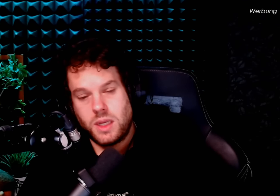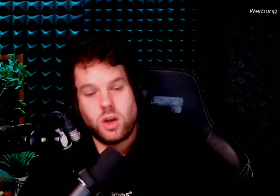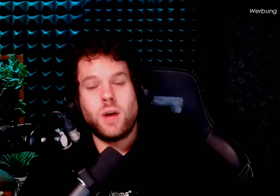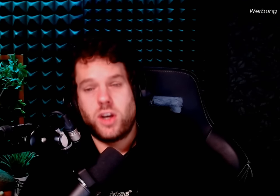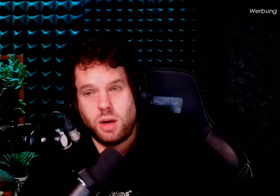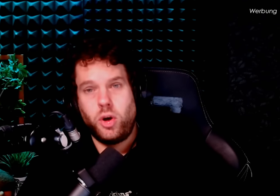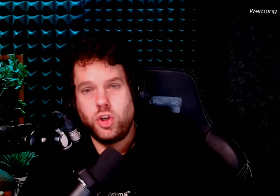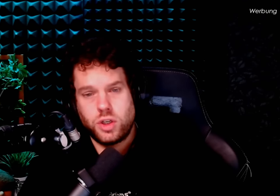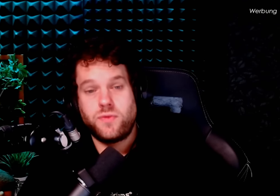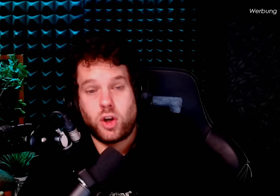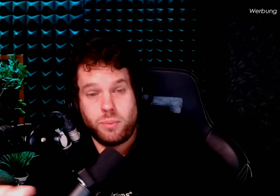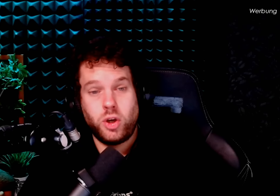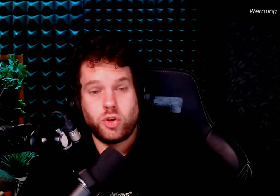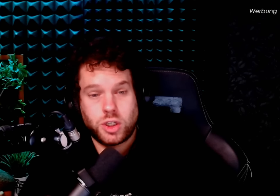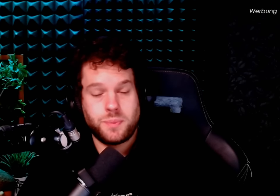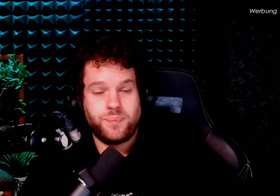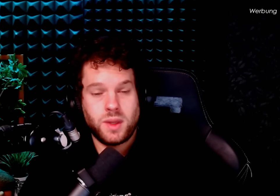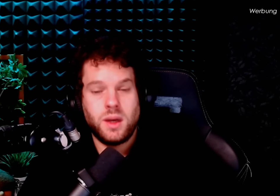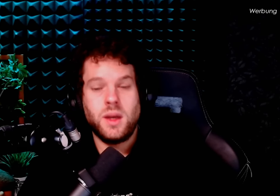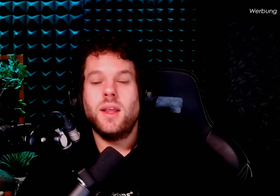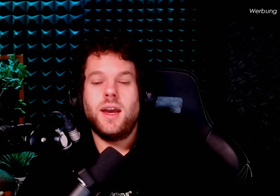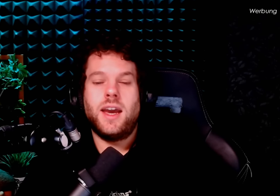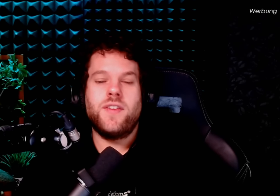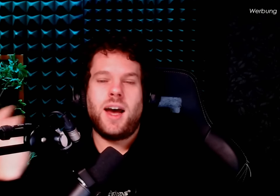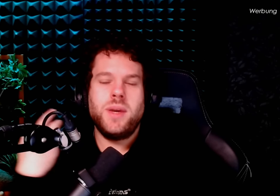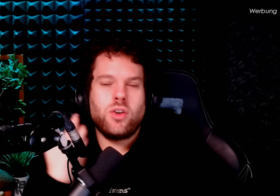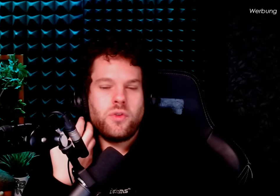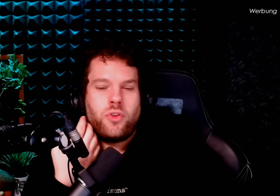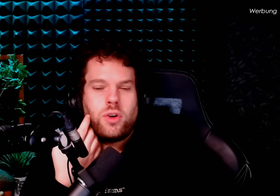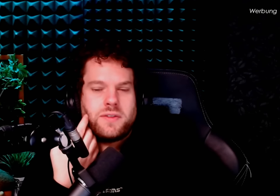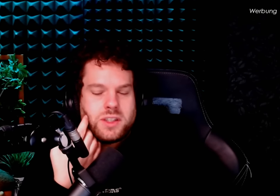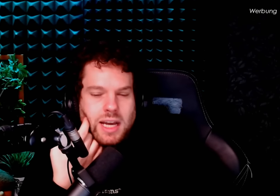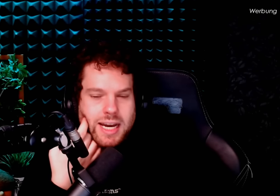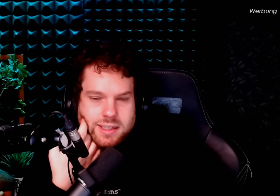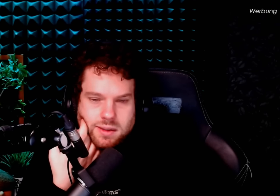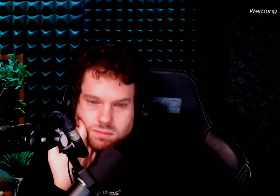Komm, wir kommen heute durch. Wir kommen heute durch. Äh, wir haben hier einen neuen Vogel. Wie soll er heißen?